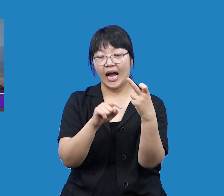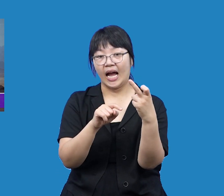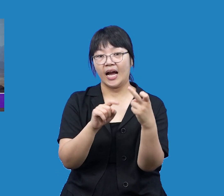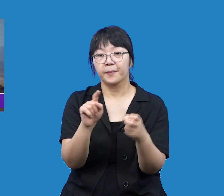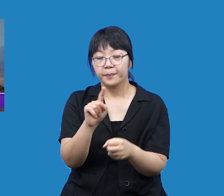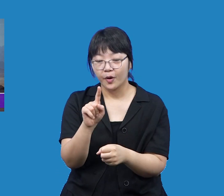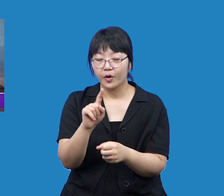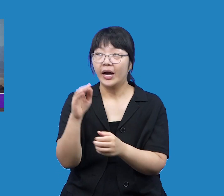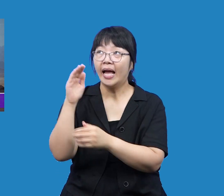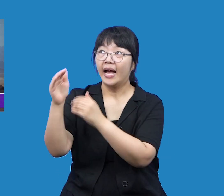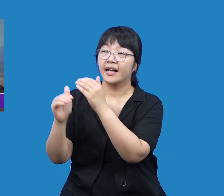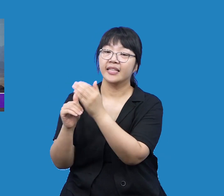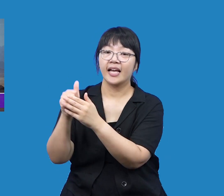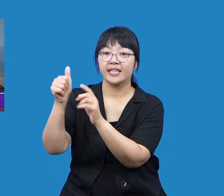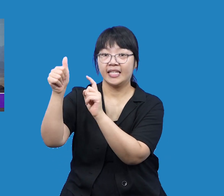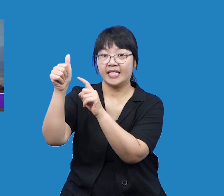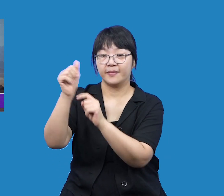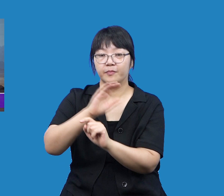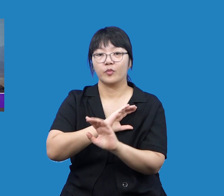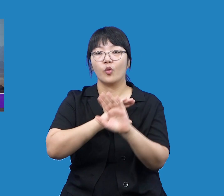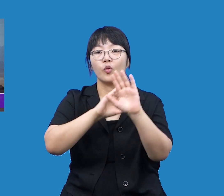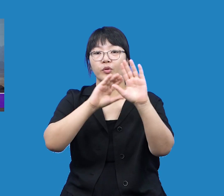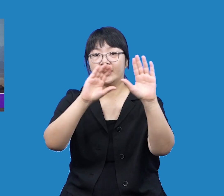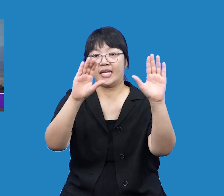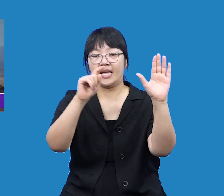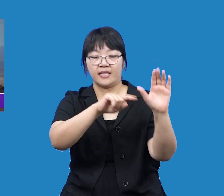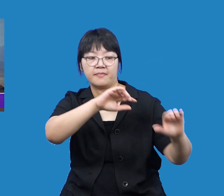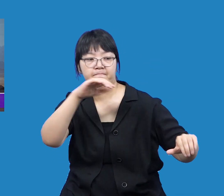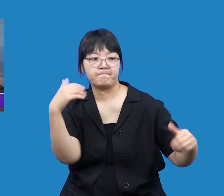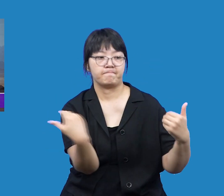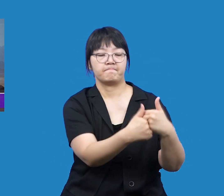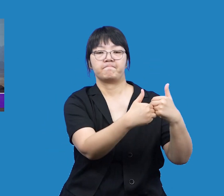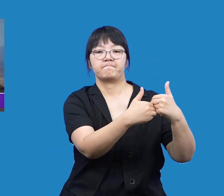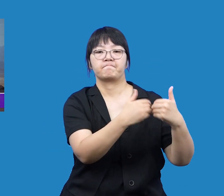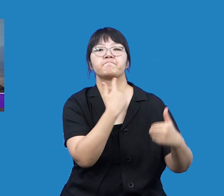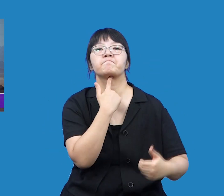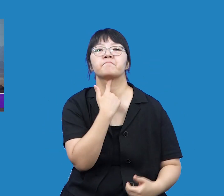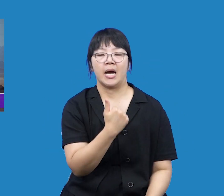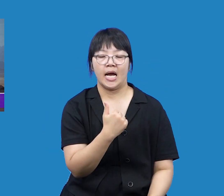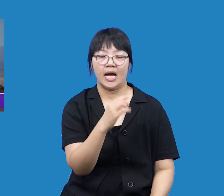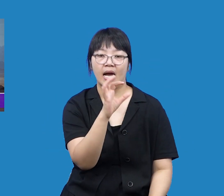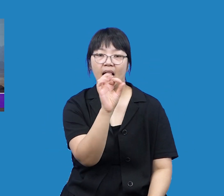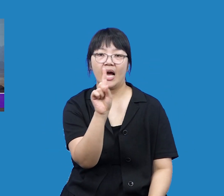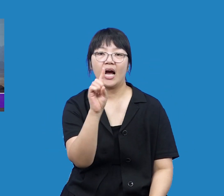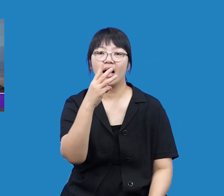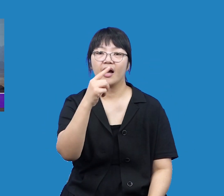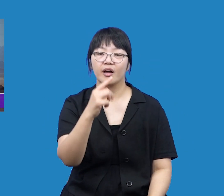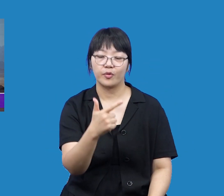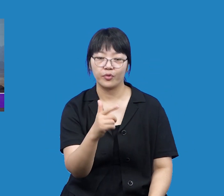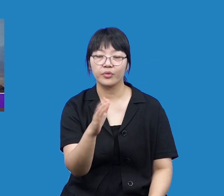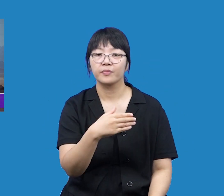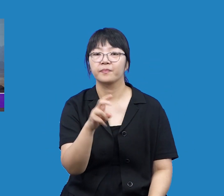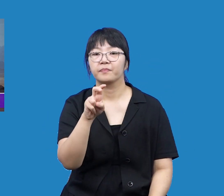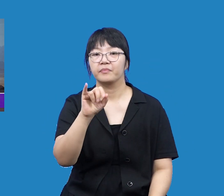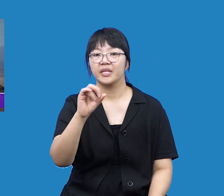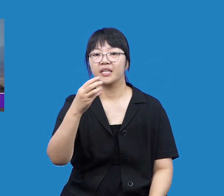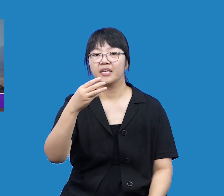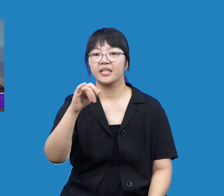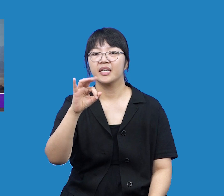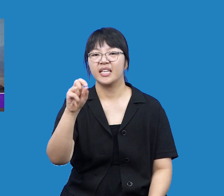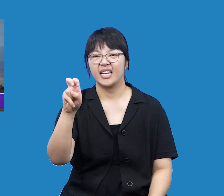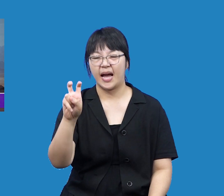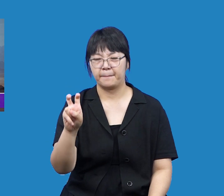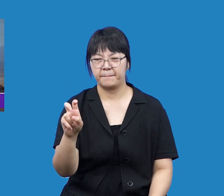결국 모세의 리더십에 도전했던 아론과 미리암, 두 사람